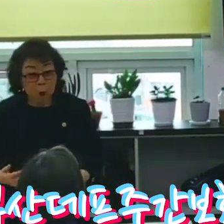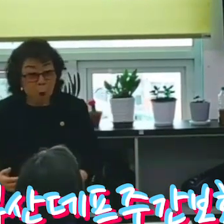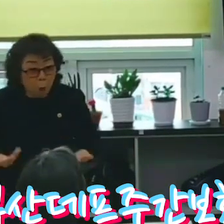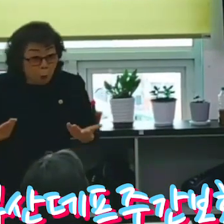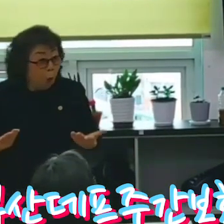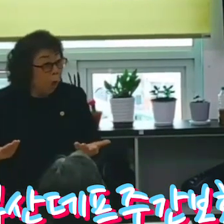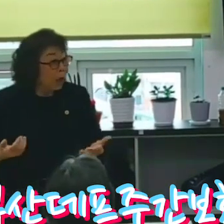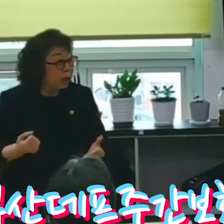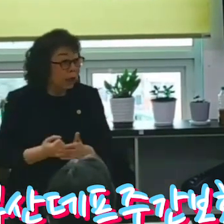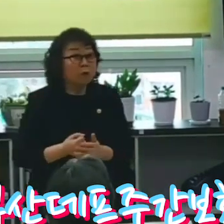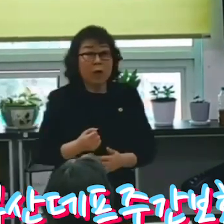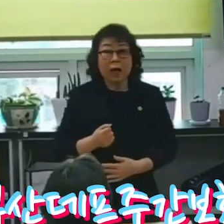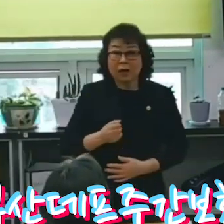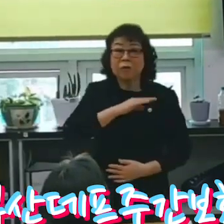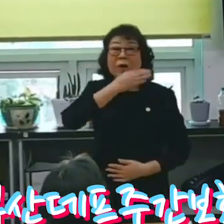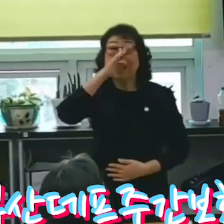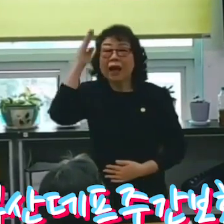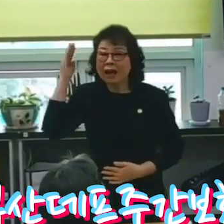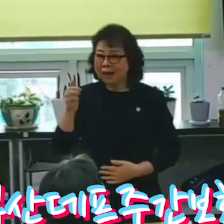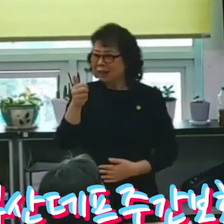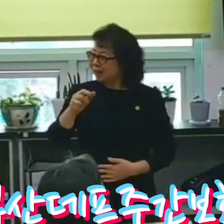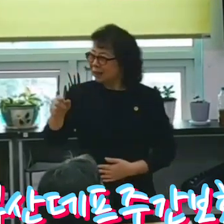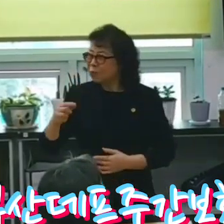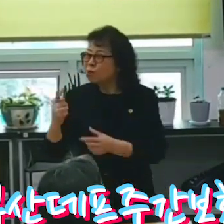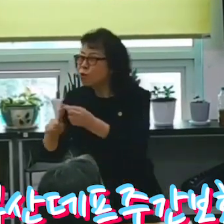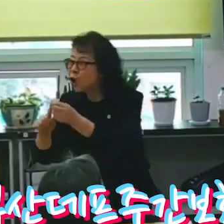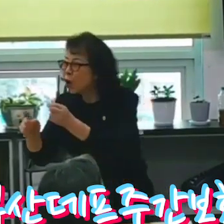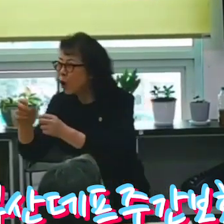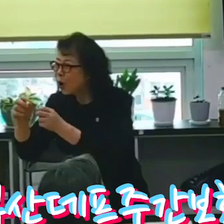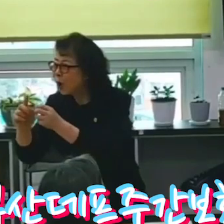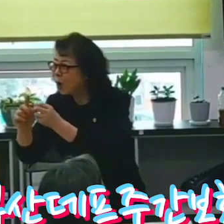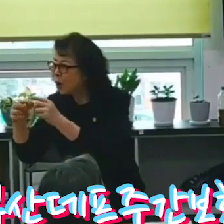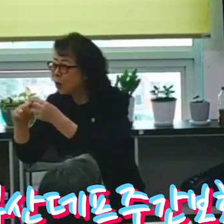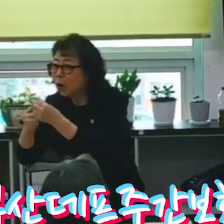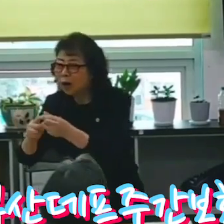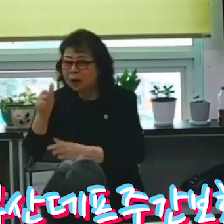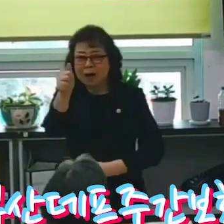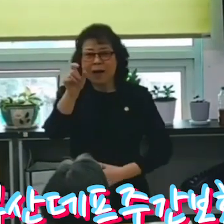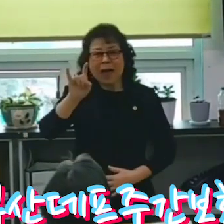가벼워져서 해탈한다고 했습니다. 예.